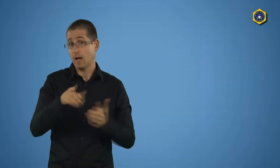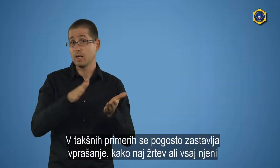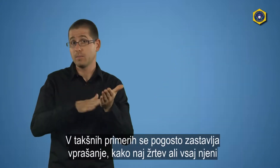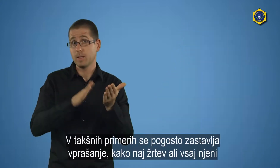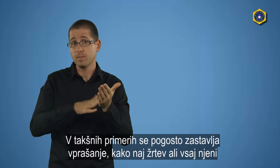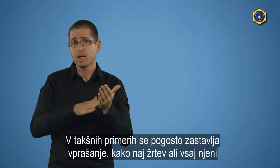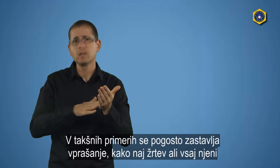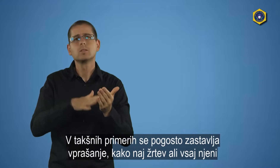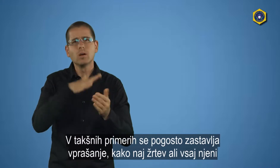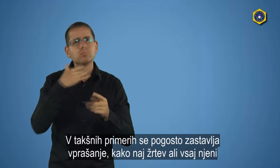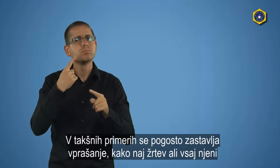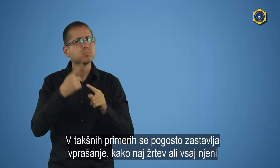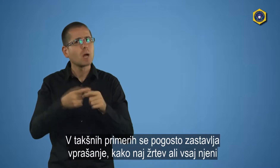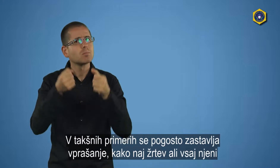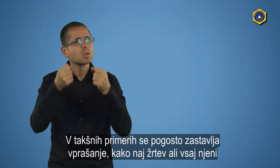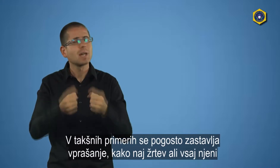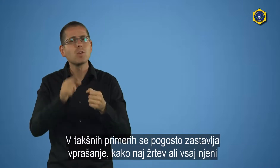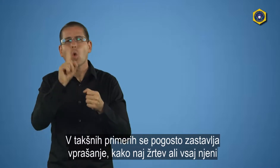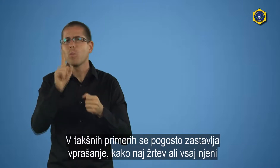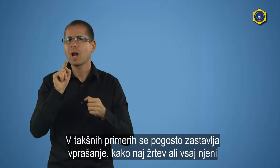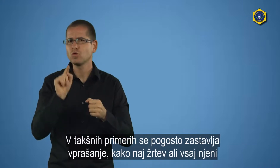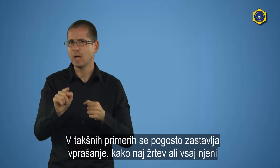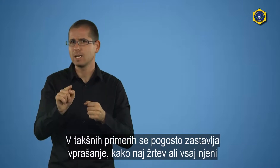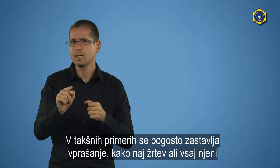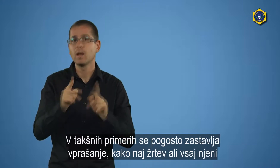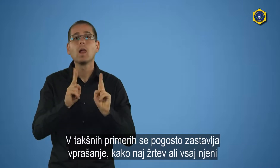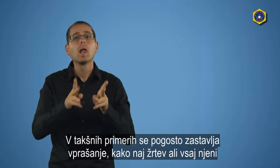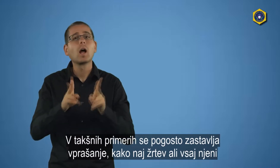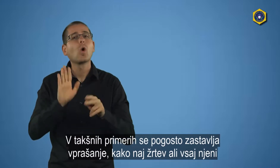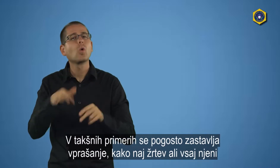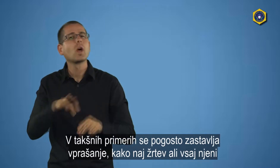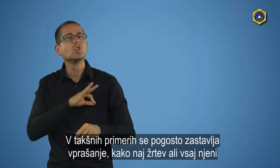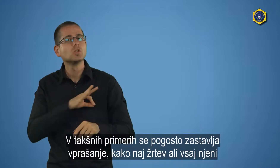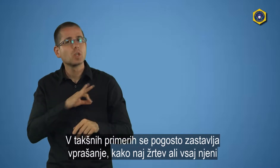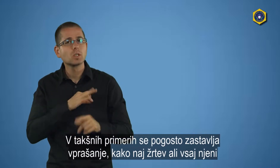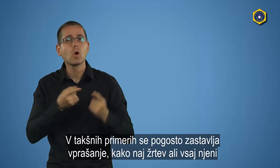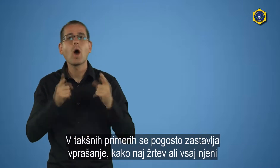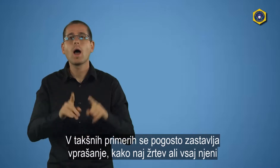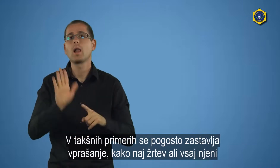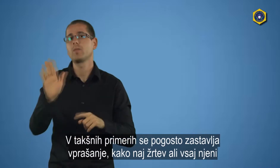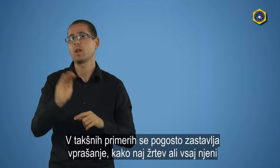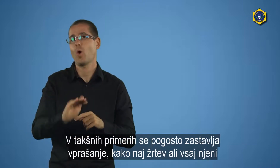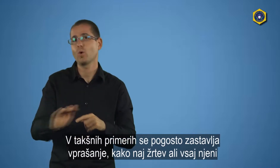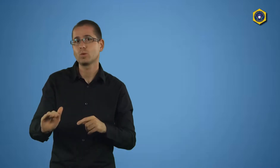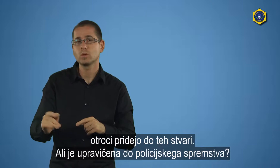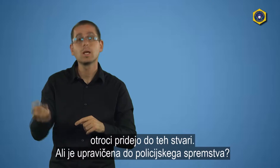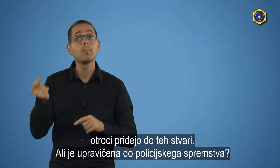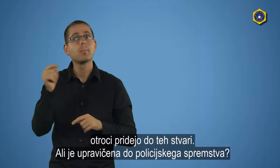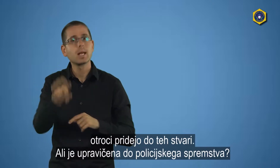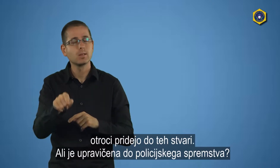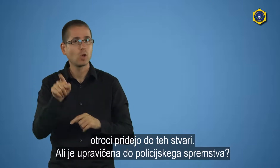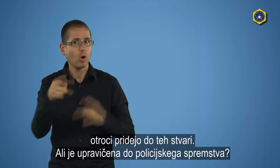V takšnih primerih se pogosto zastavlja vprašanje, kako naj žrtev ali vsaj njeni otroci pridejo do teh